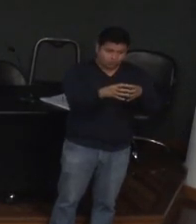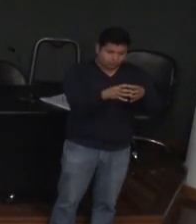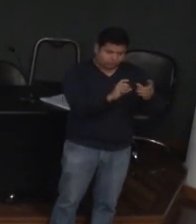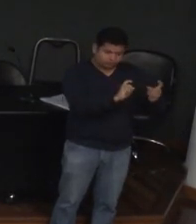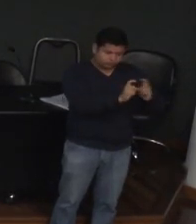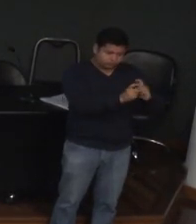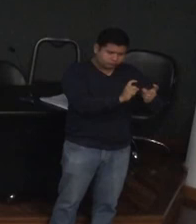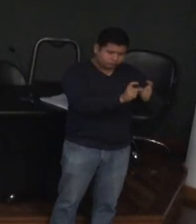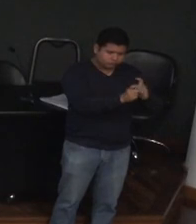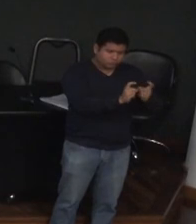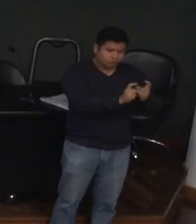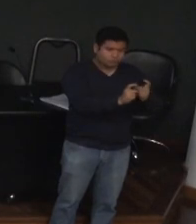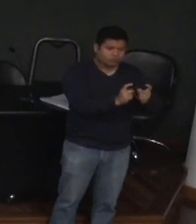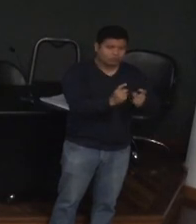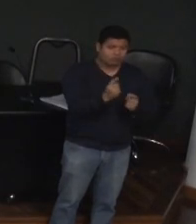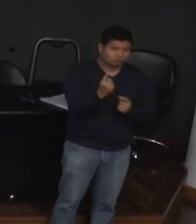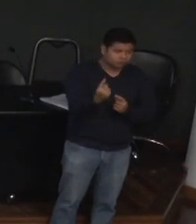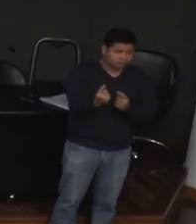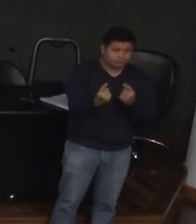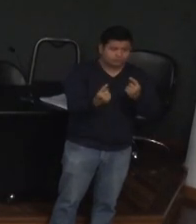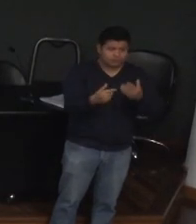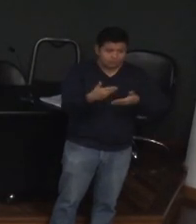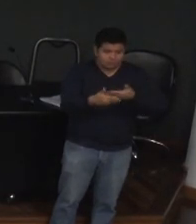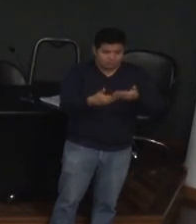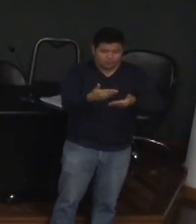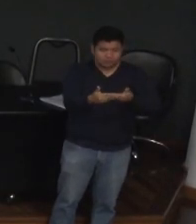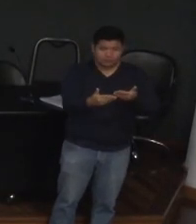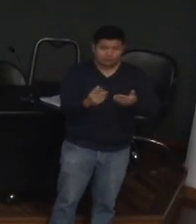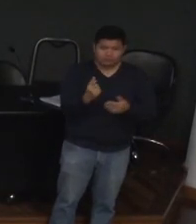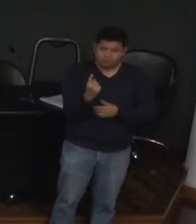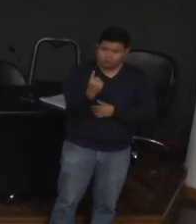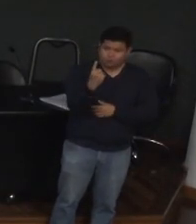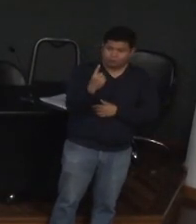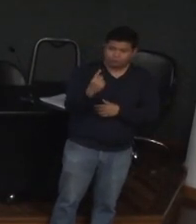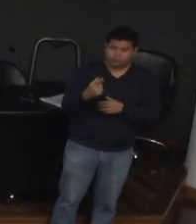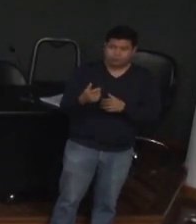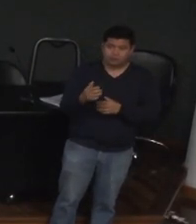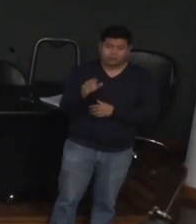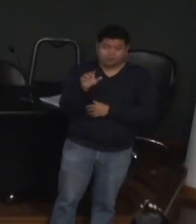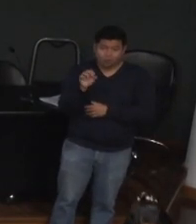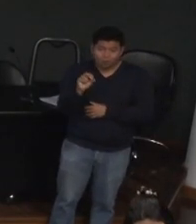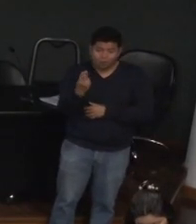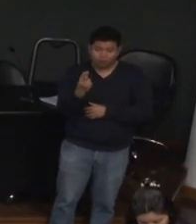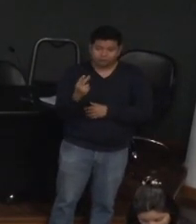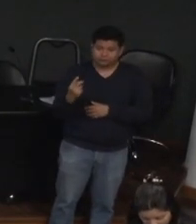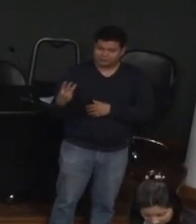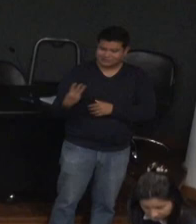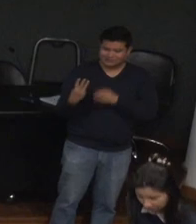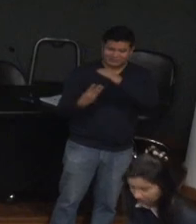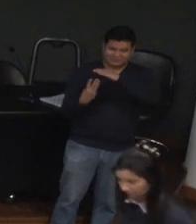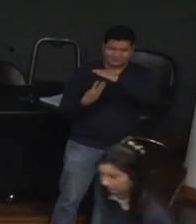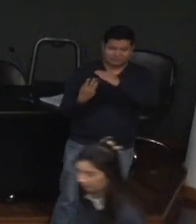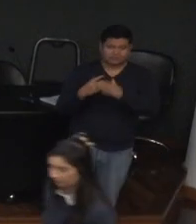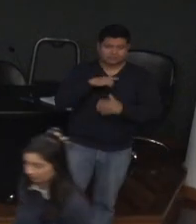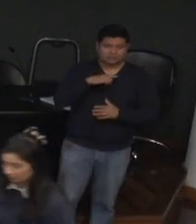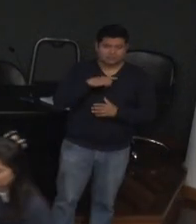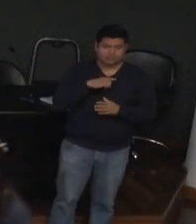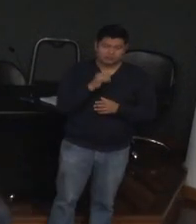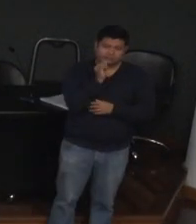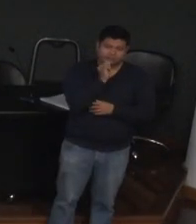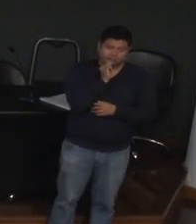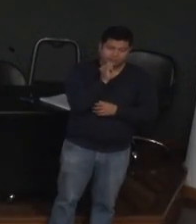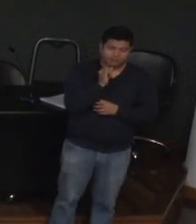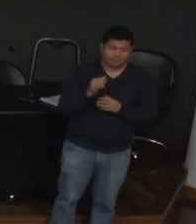né, um processo, um ativo ou um terceiro que tem ali um, né,